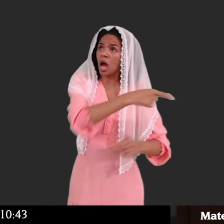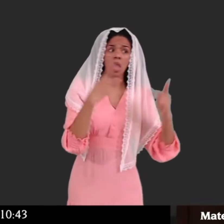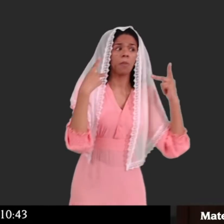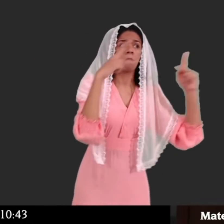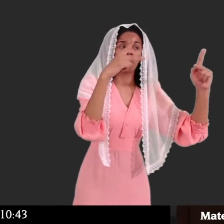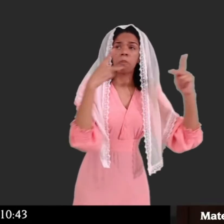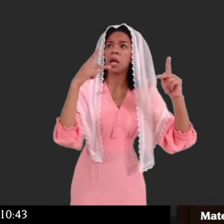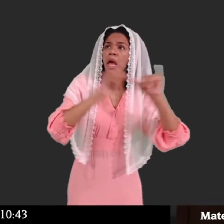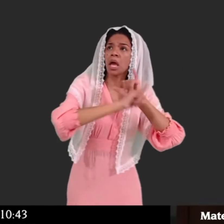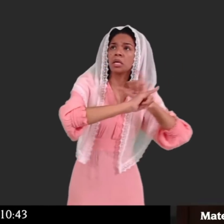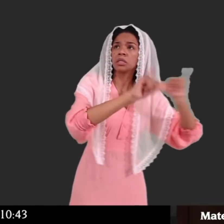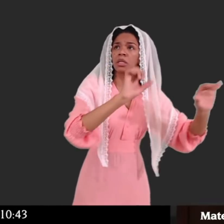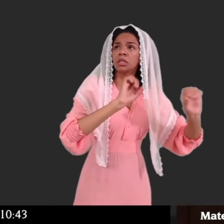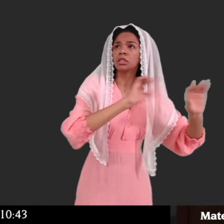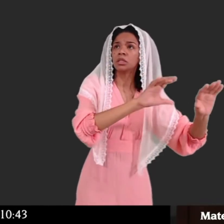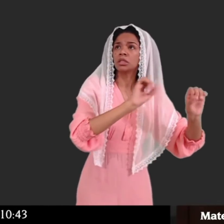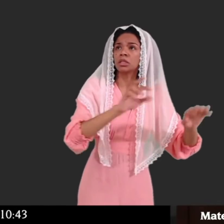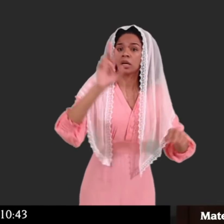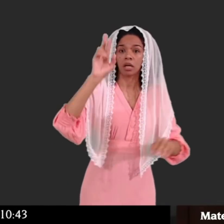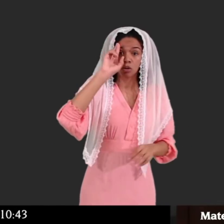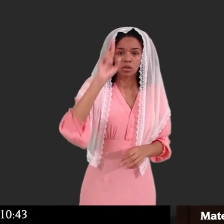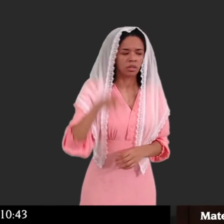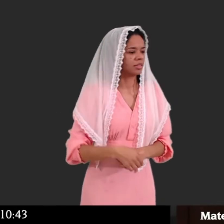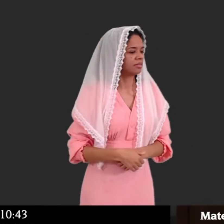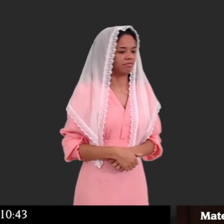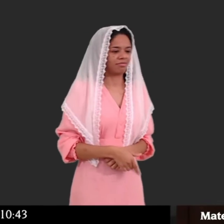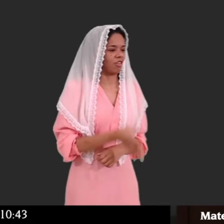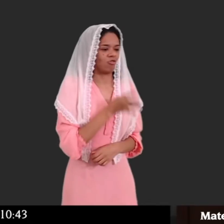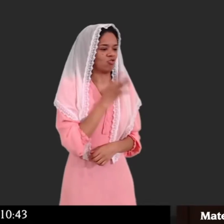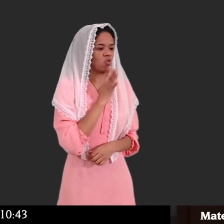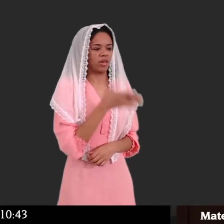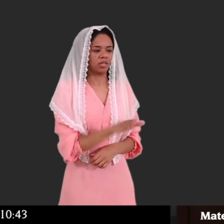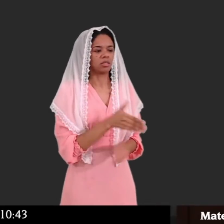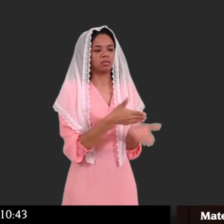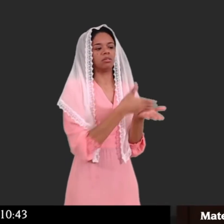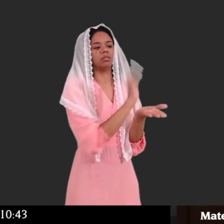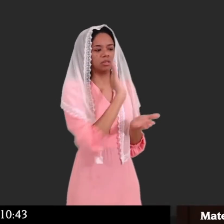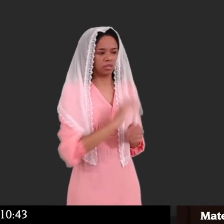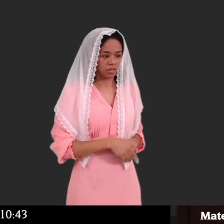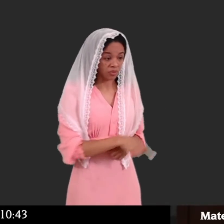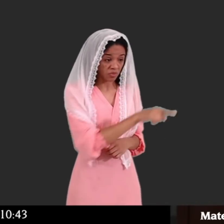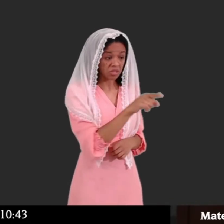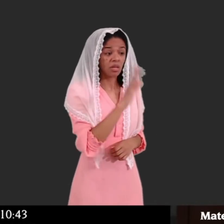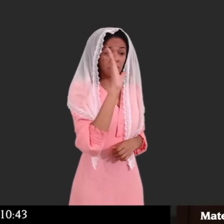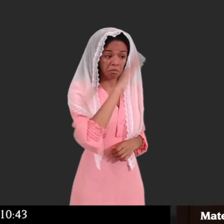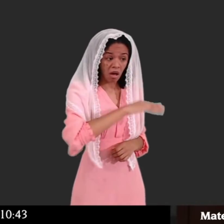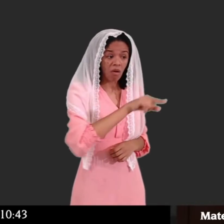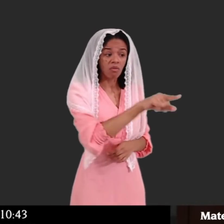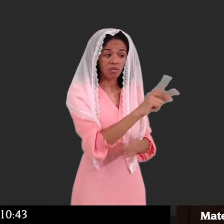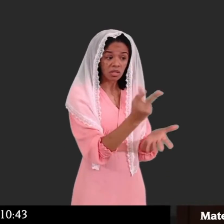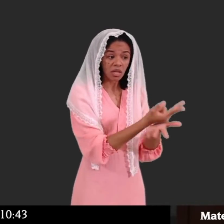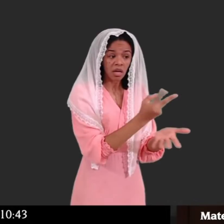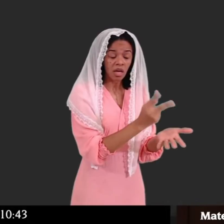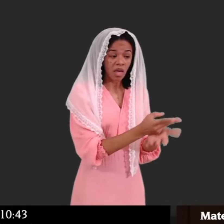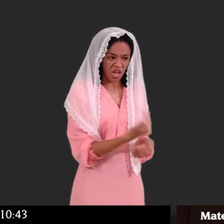fiz tanta coisa, aparta-te de mim, eu nem te conheço. Você que pratica iniquidade, eu não